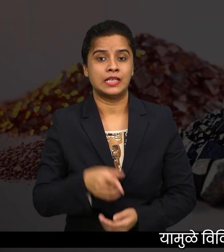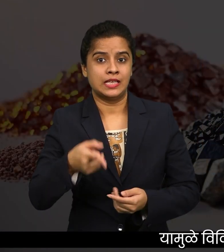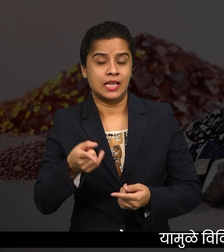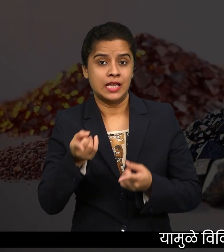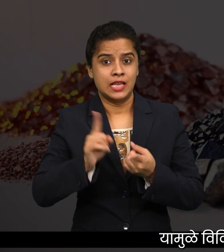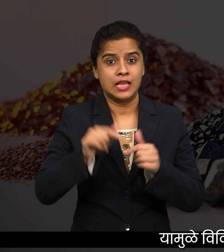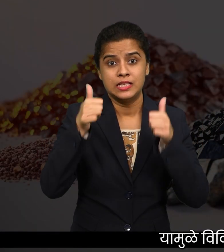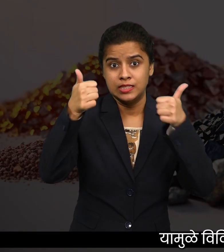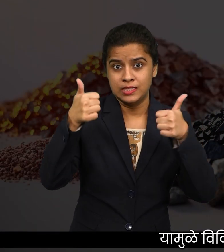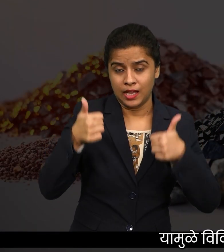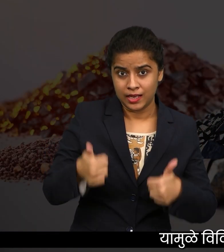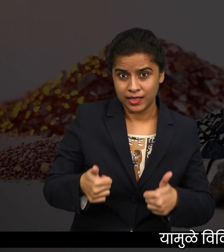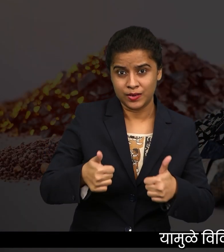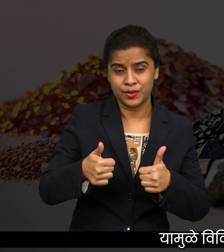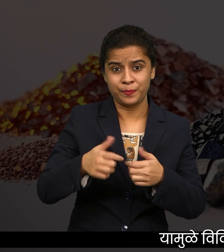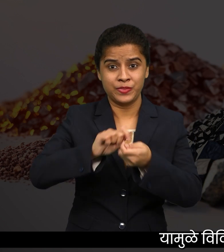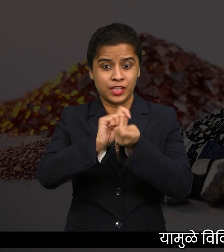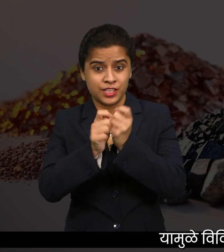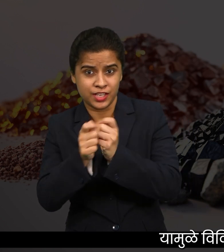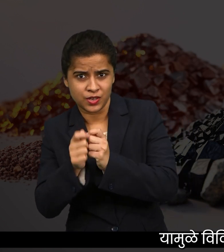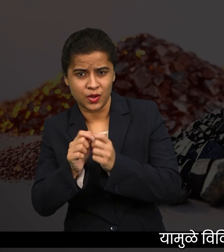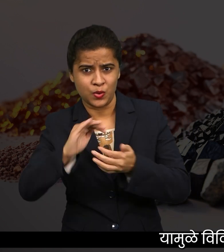यामुळे विविध धातूंची निर्मिती झाली आहे.